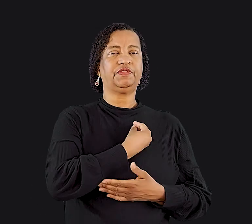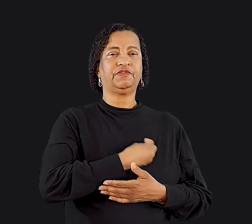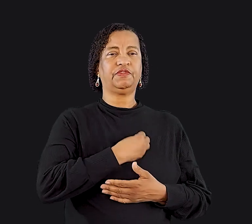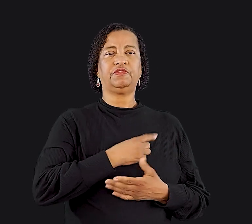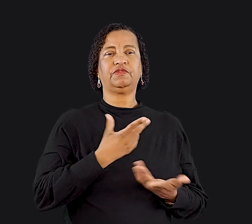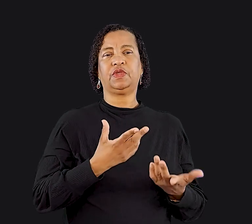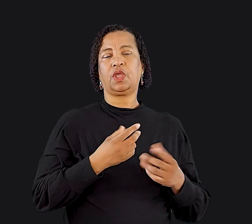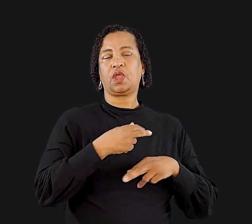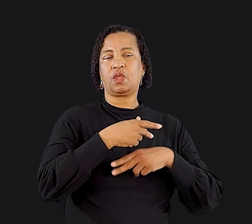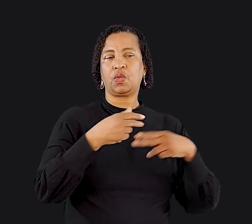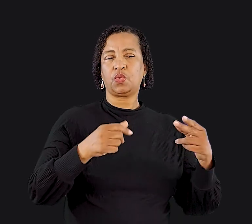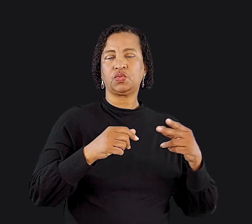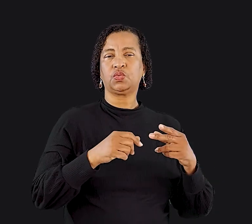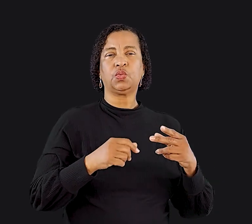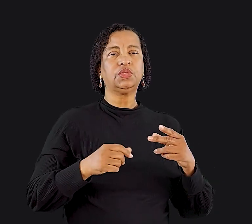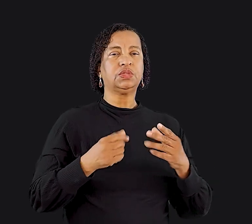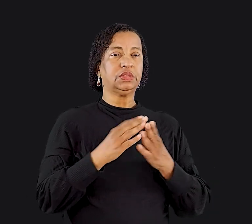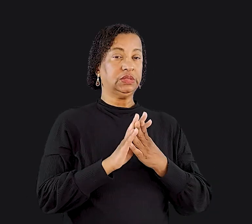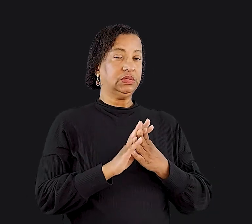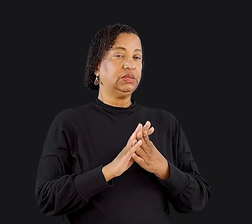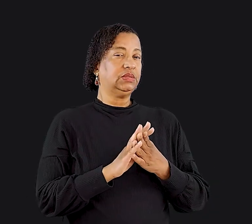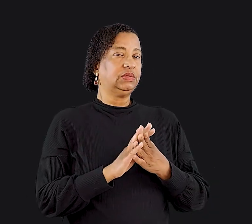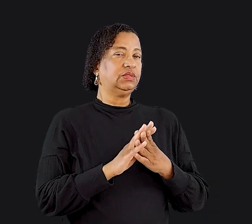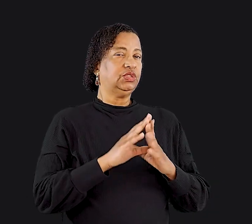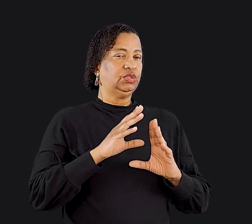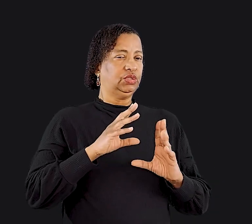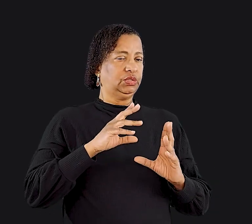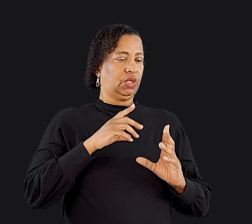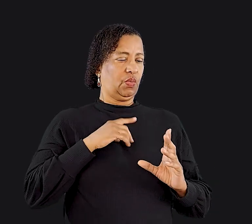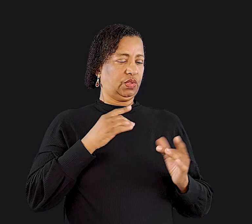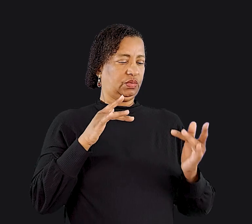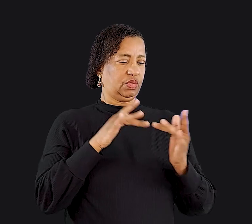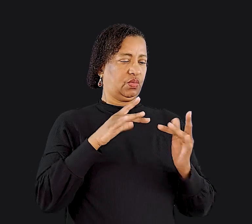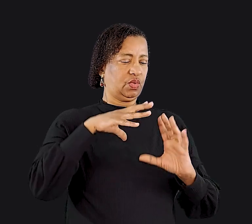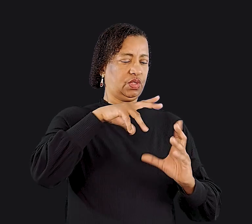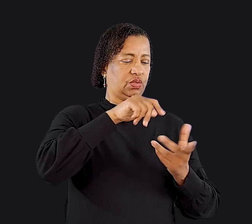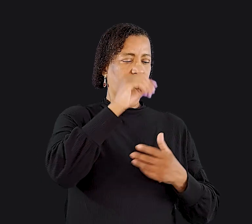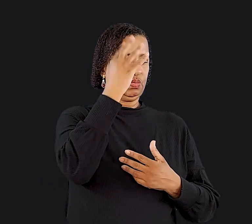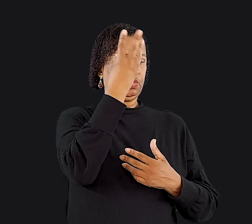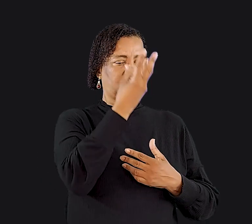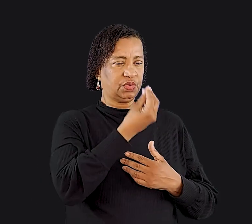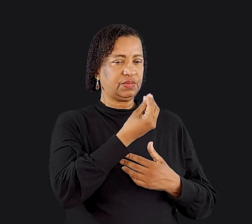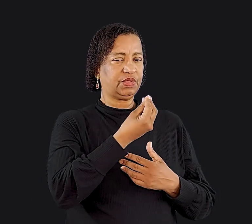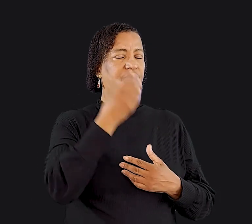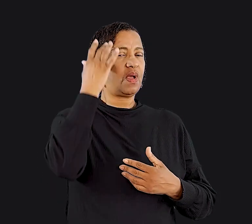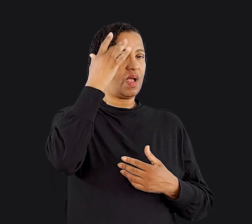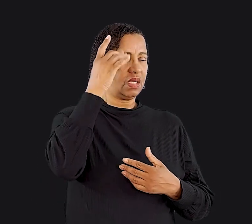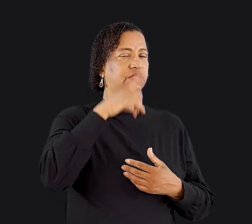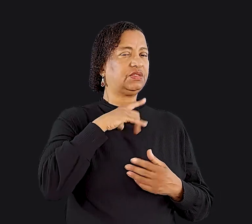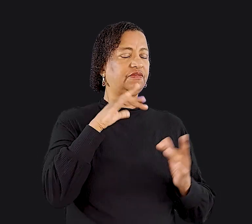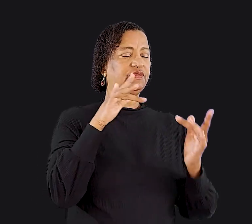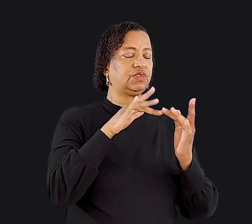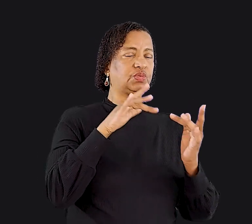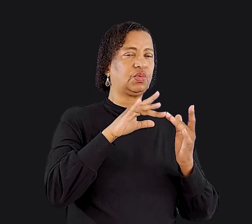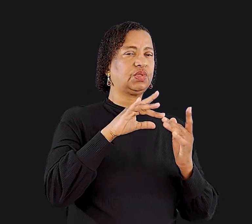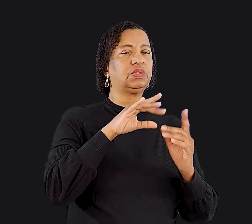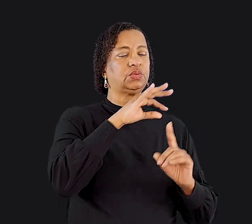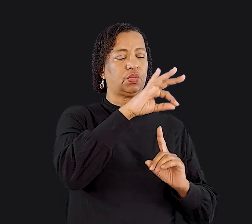viver o sobrenatural, que assim que têm contato com o mundo espiritual acham que fizeram contato com o Espírito Santo. Acabam se abrindo a qualquer